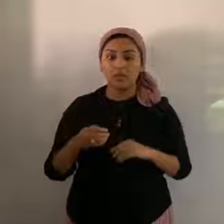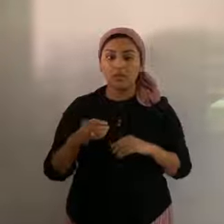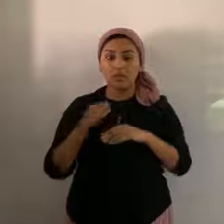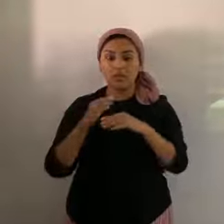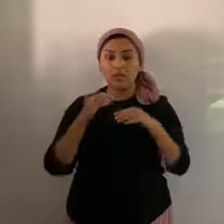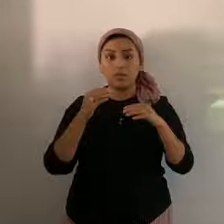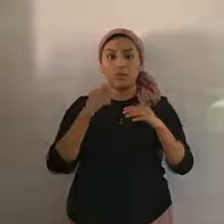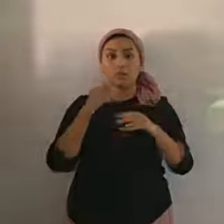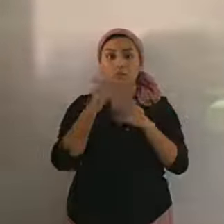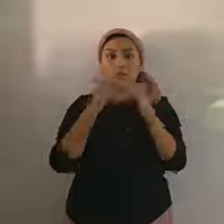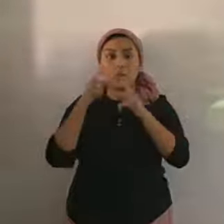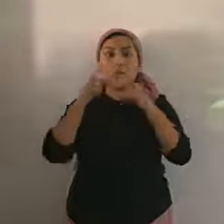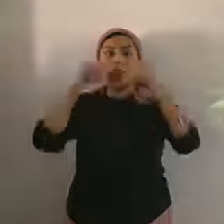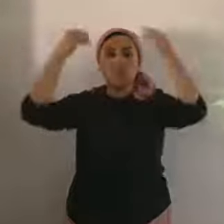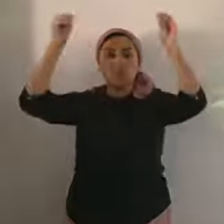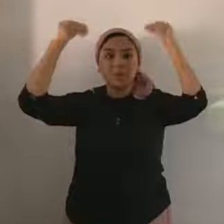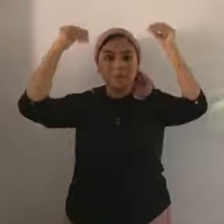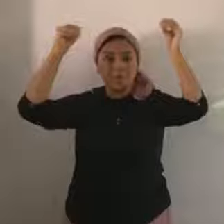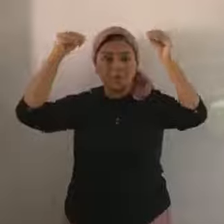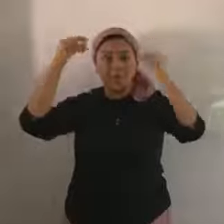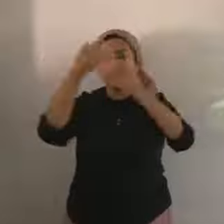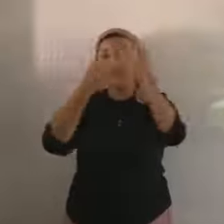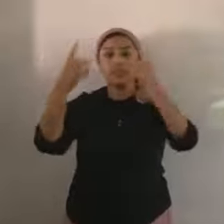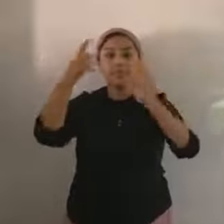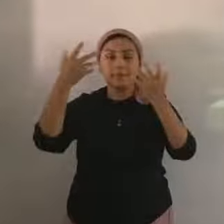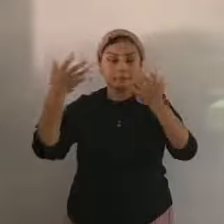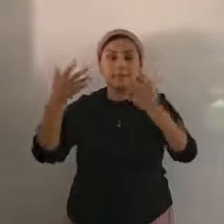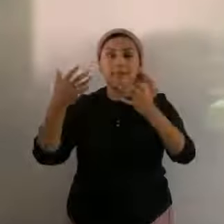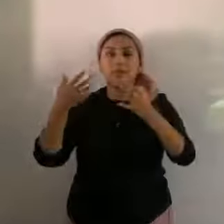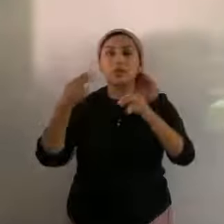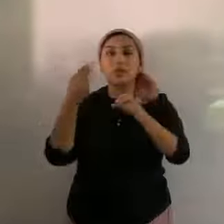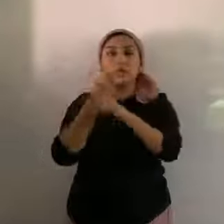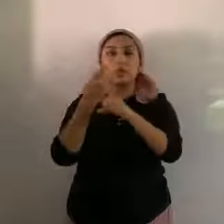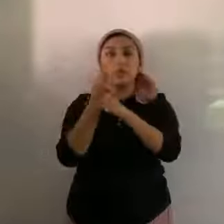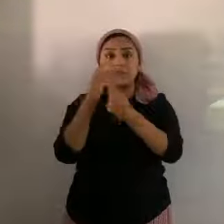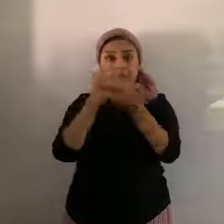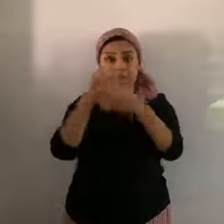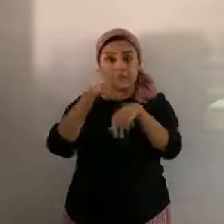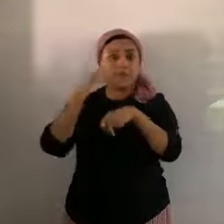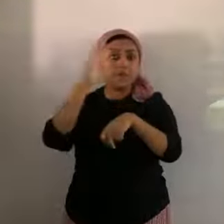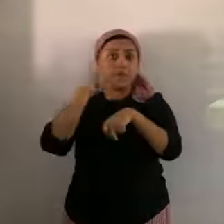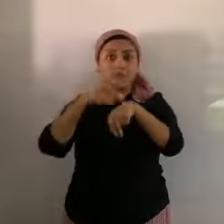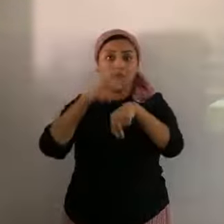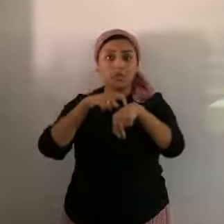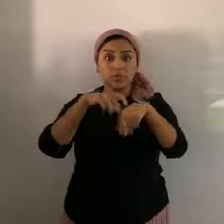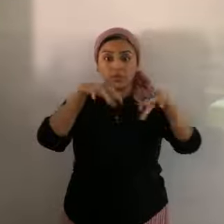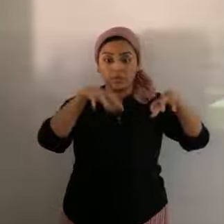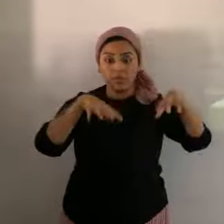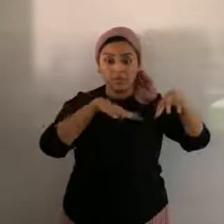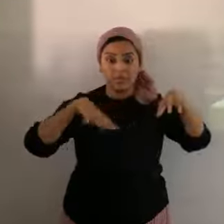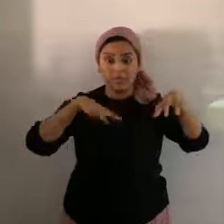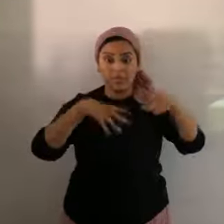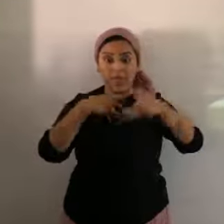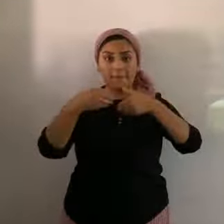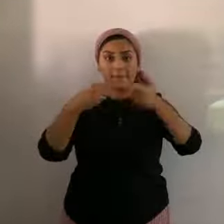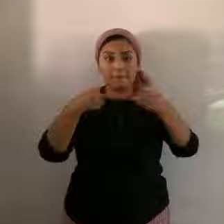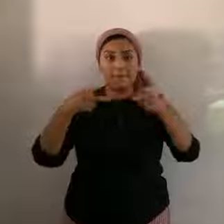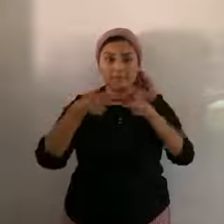atravesaba el patio como si fuera cualquier cosa. O sea, se había utilizado, en ese momento se estaba utilizando el patio para los